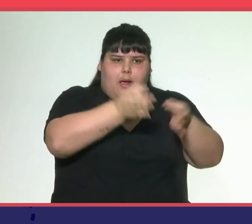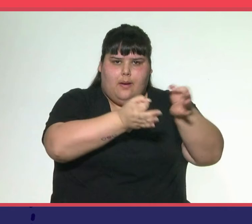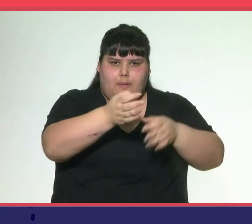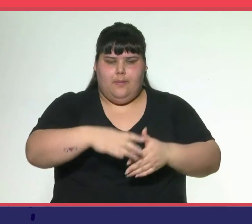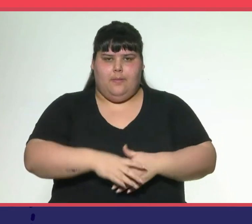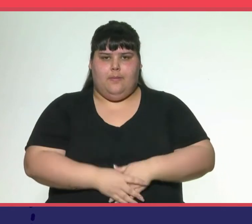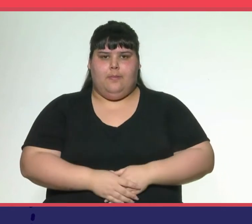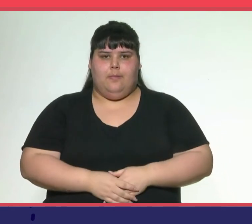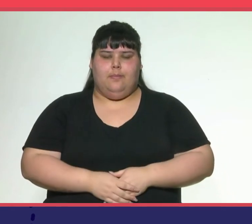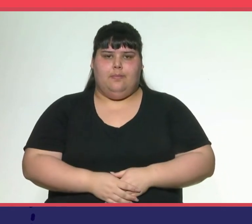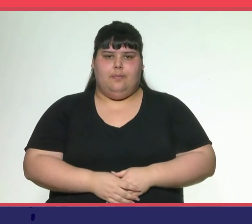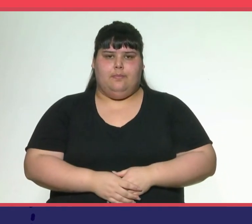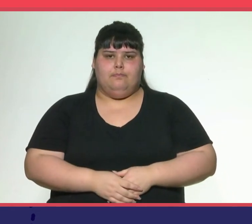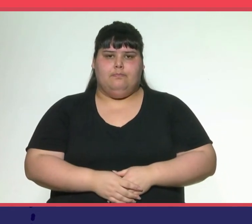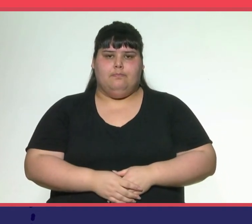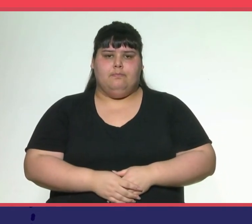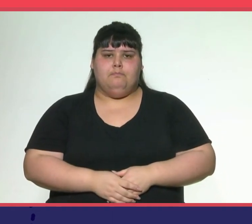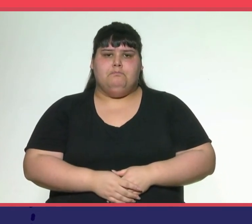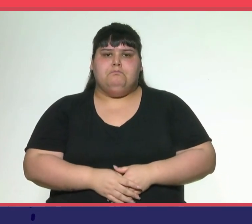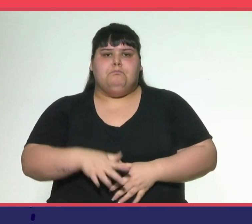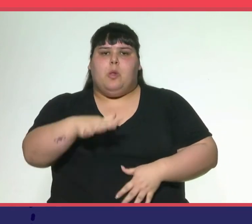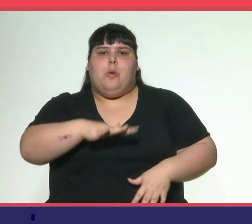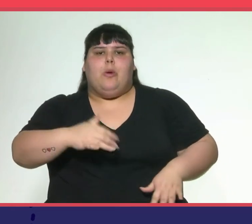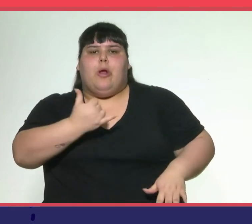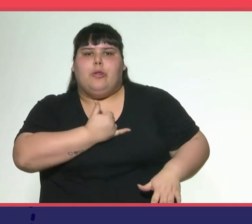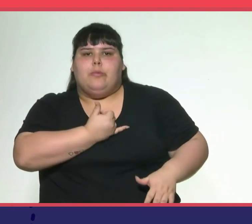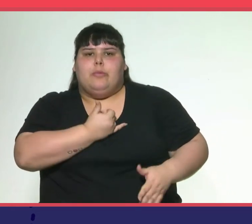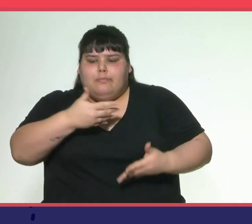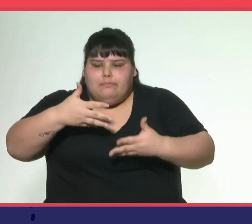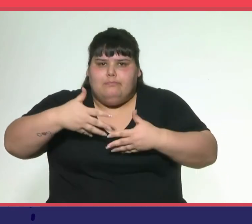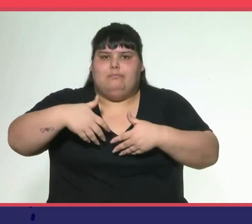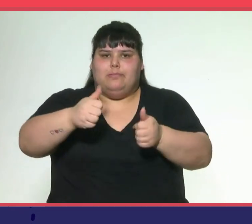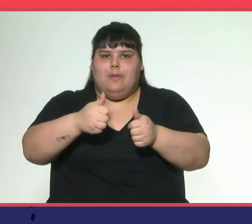donde se pueden conseguir preservativos en forma gratuita